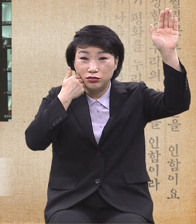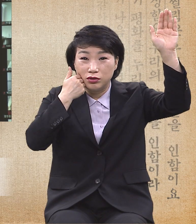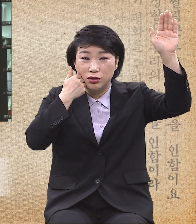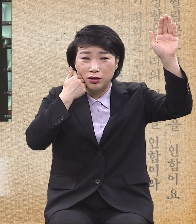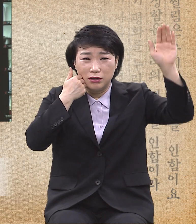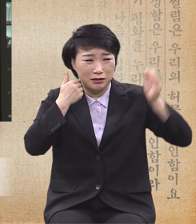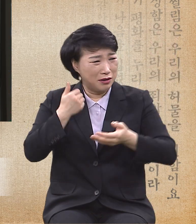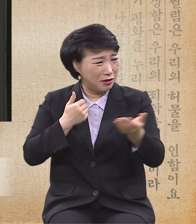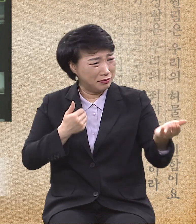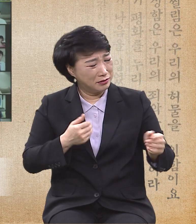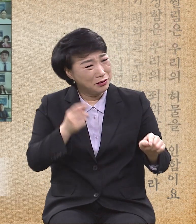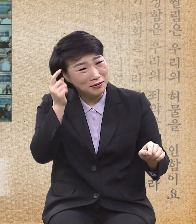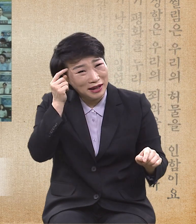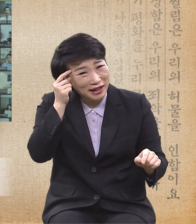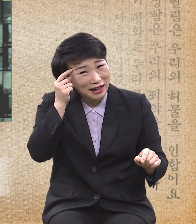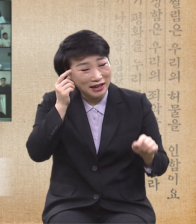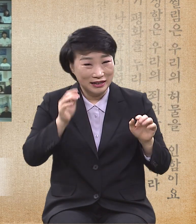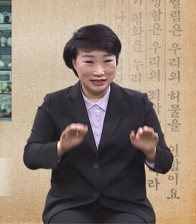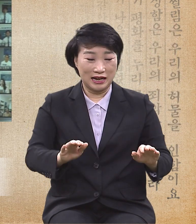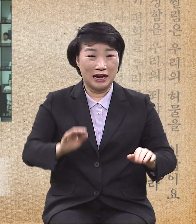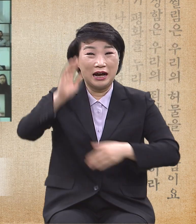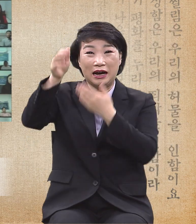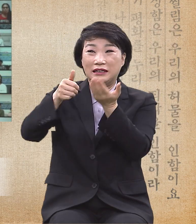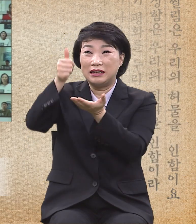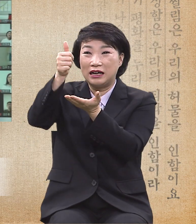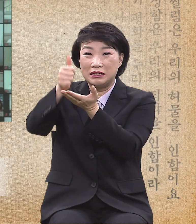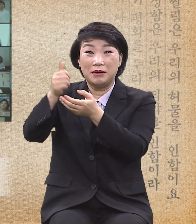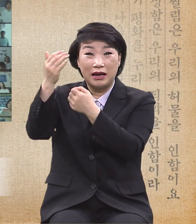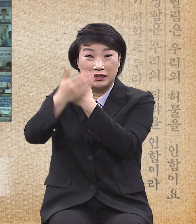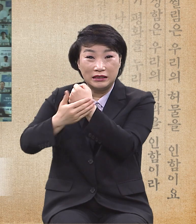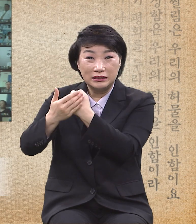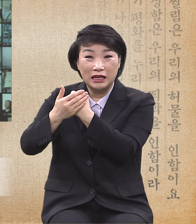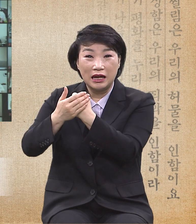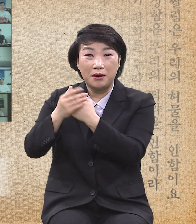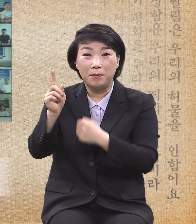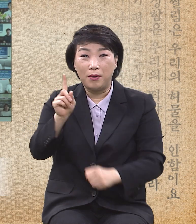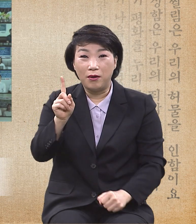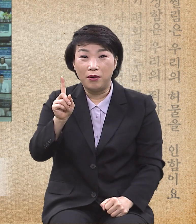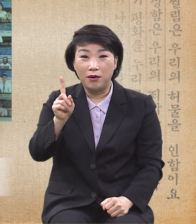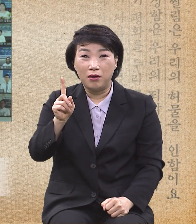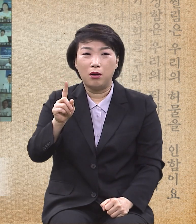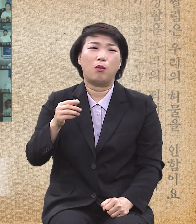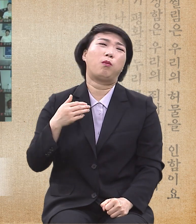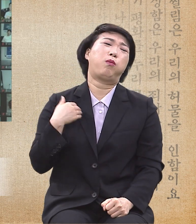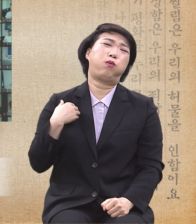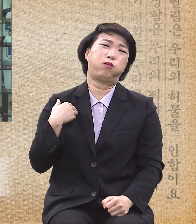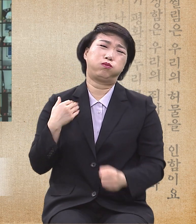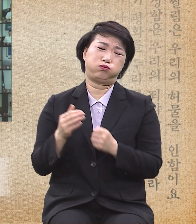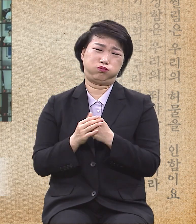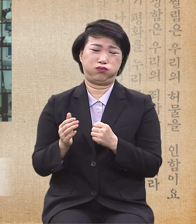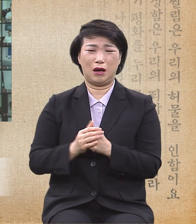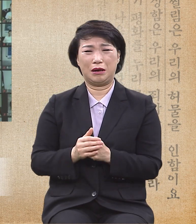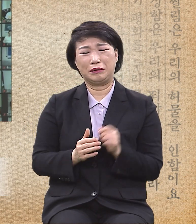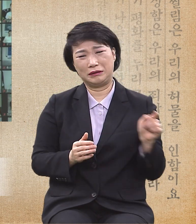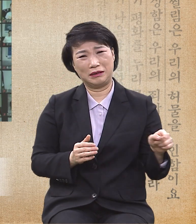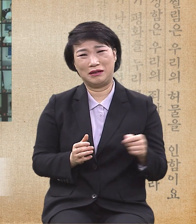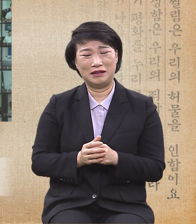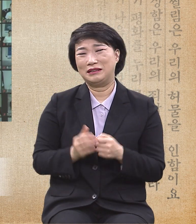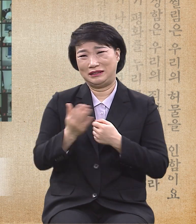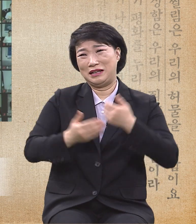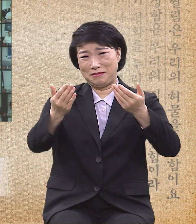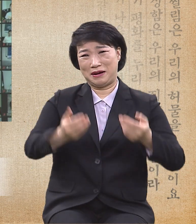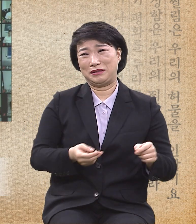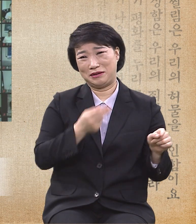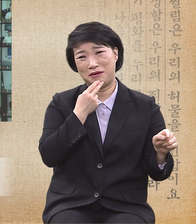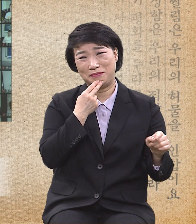이 사람은 아직도 하나님의 은혜를 모르는 사람이니 안 받은